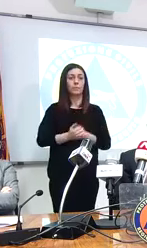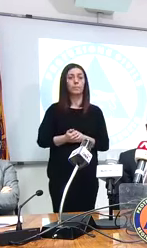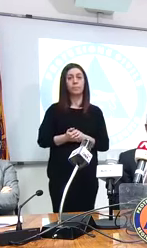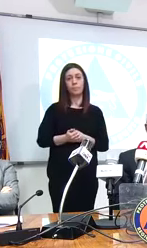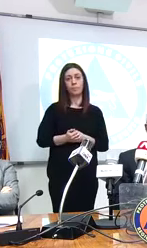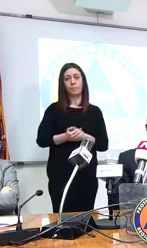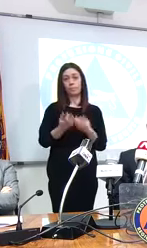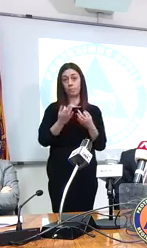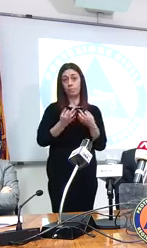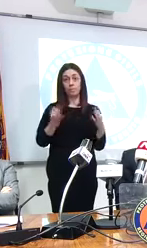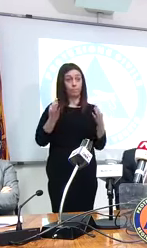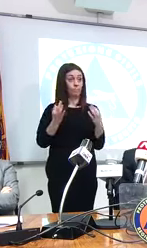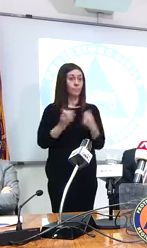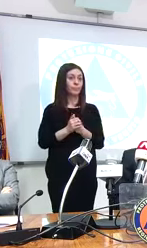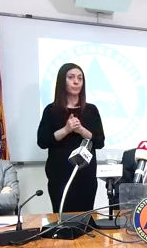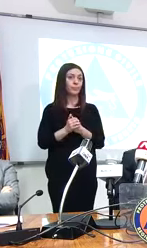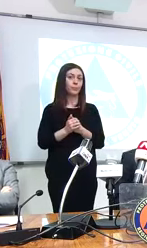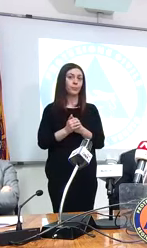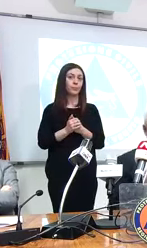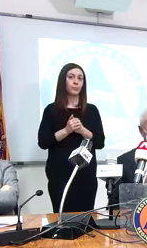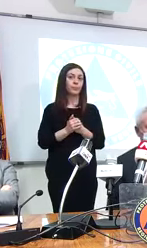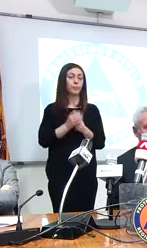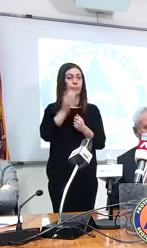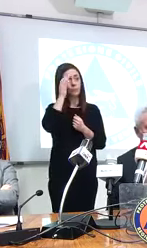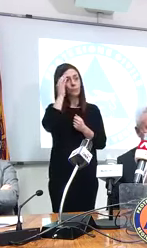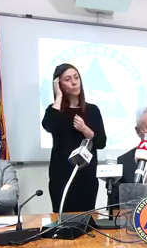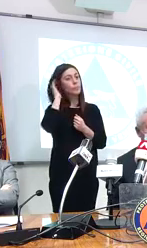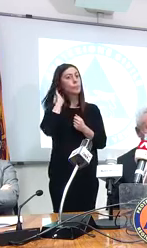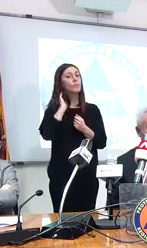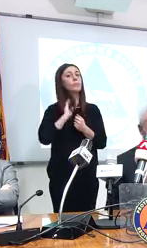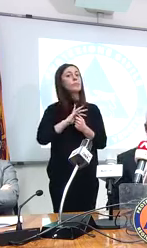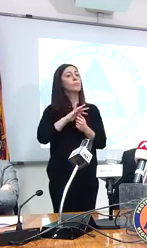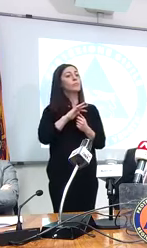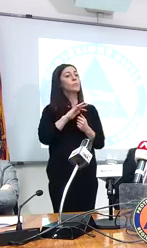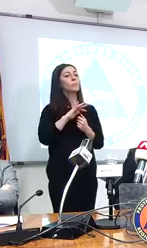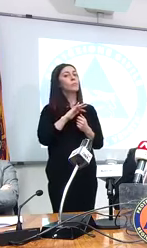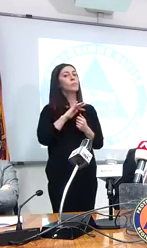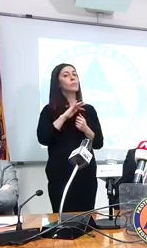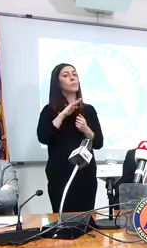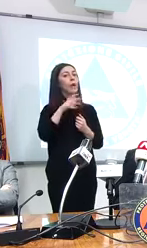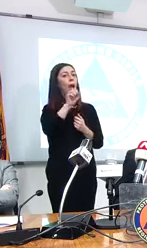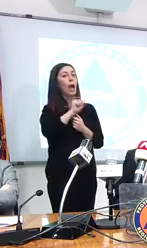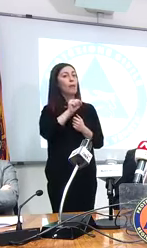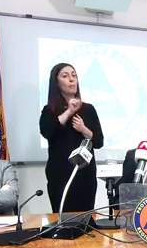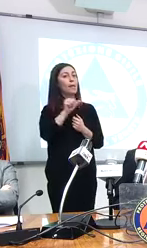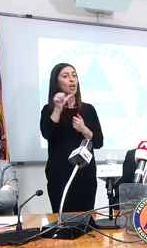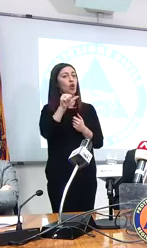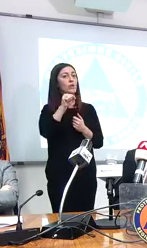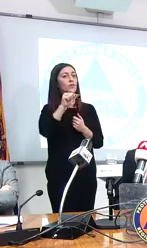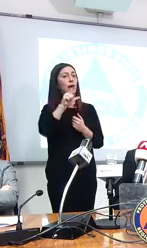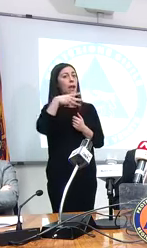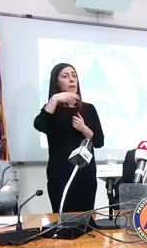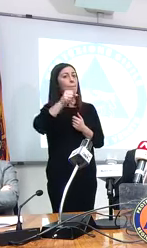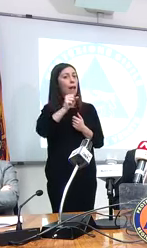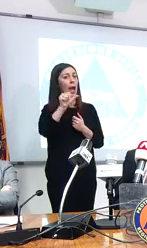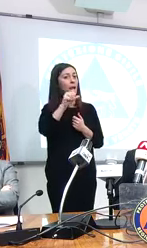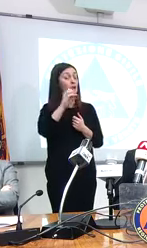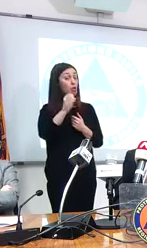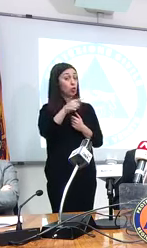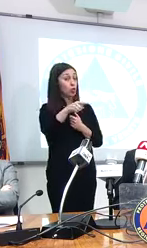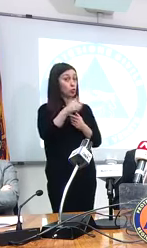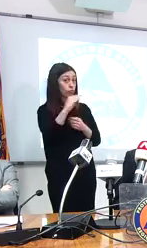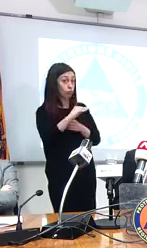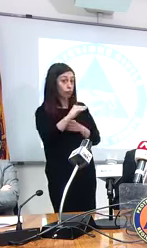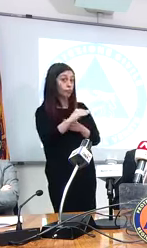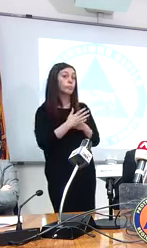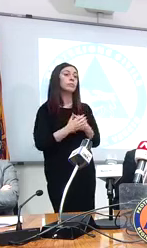Bene. Se Michele ha finito, si era prenotato Albino Salmaso. Sì, ma è una domanda a